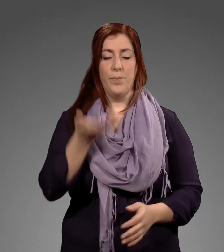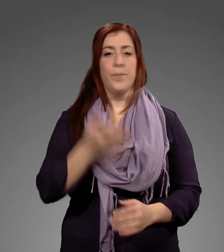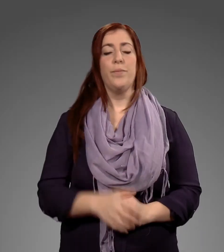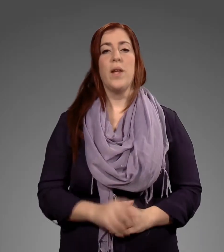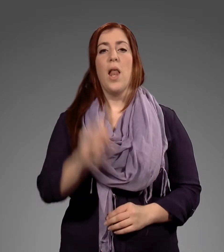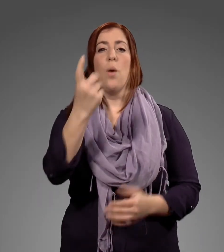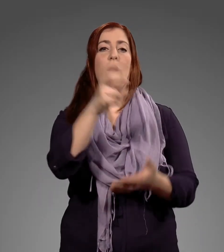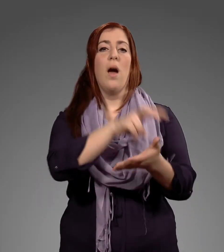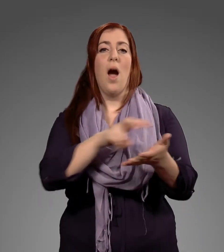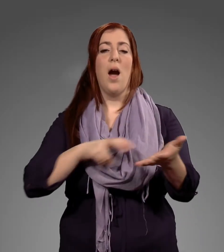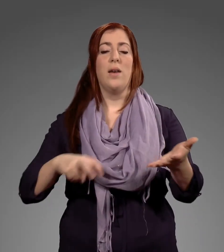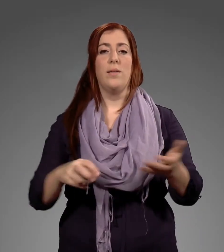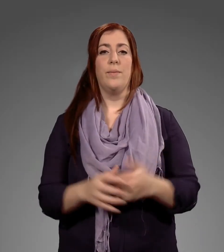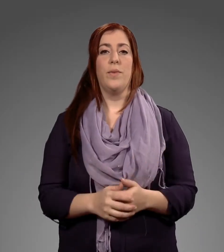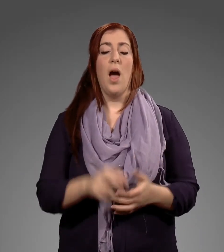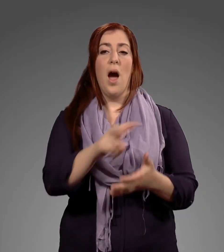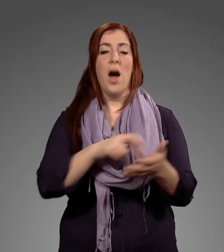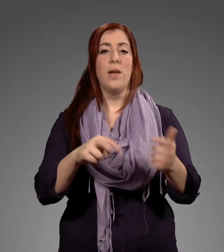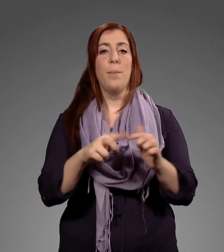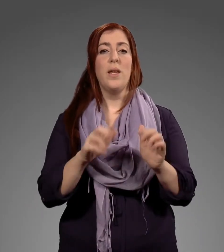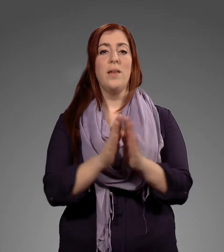L-ewwel qari. Qari mill-ktieb tal-Atti tal-Apostli.